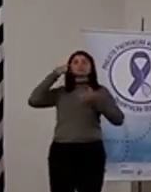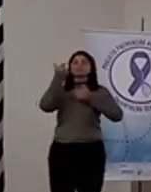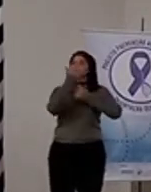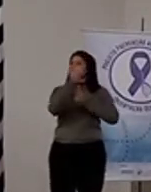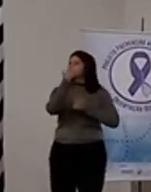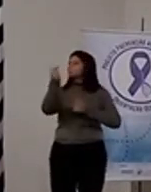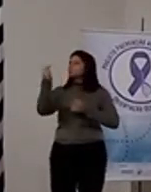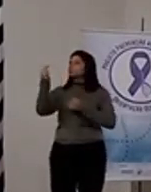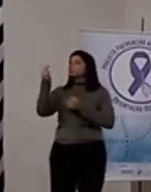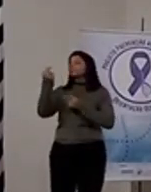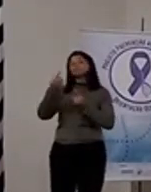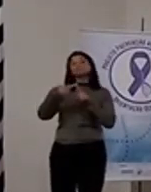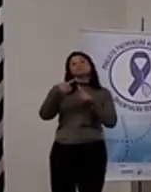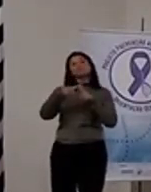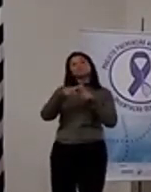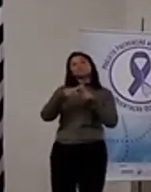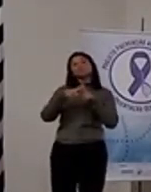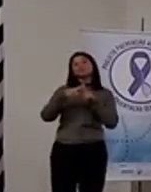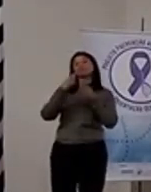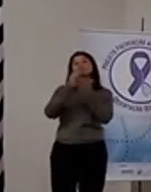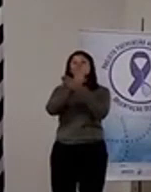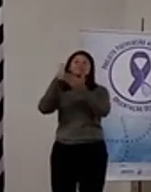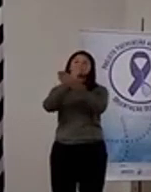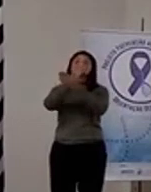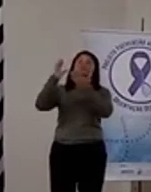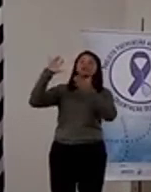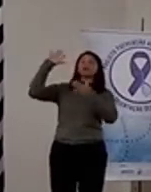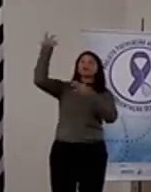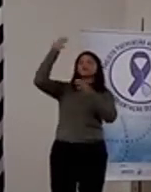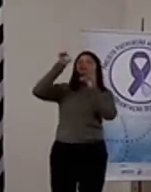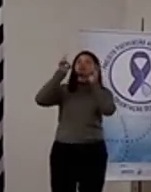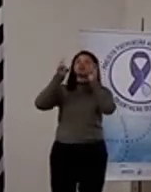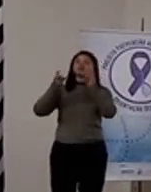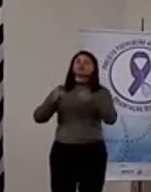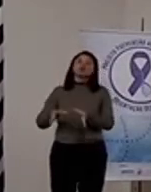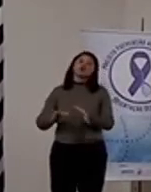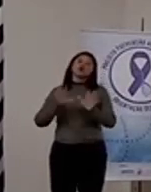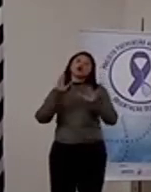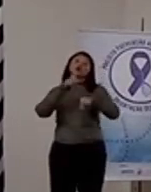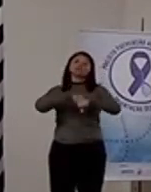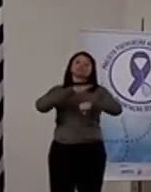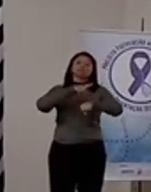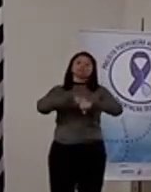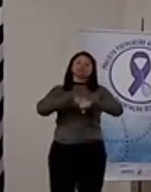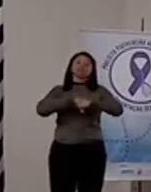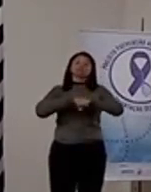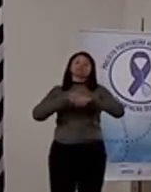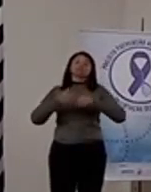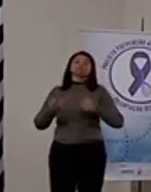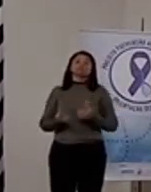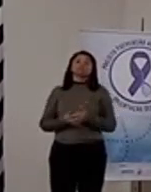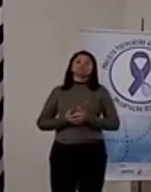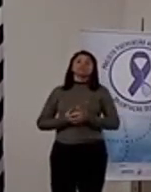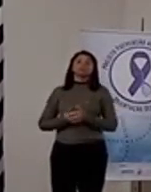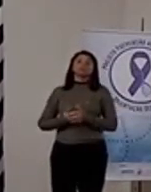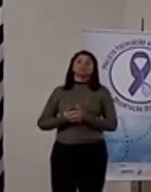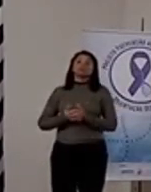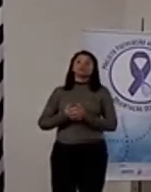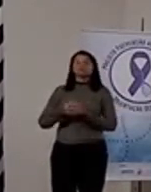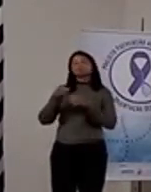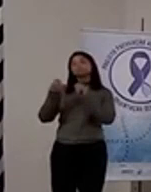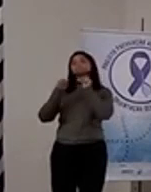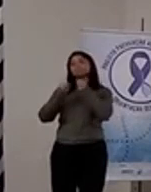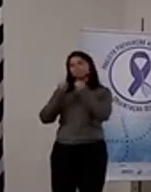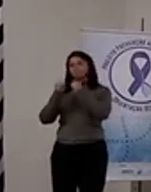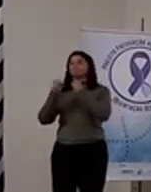quê? Aleatório. Ele acontece só na hora da concepção. O que você pode fazer uma vez tendo